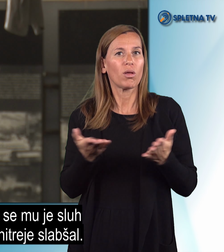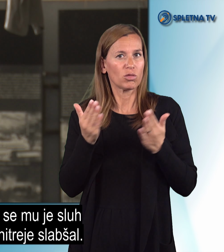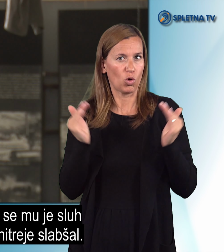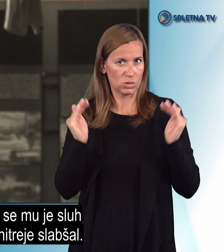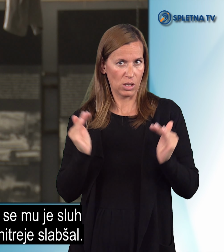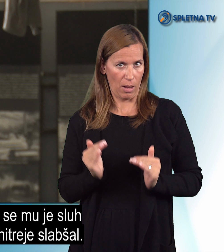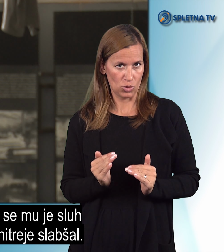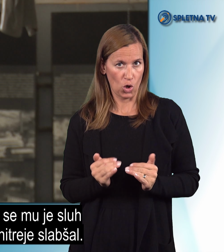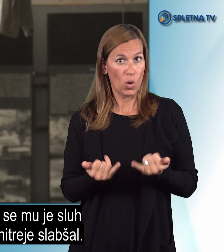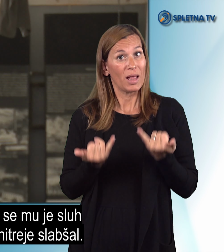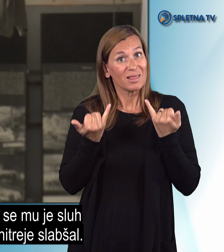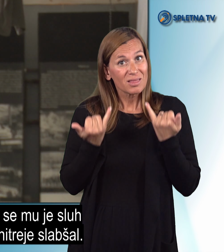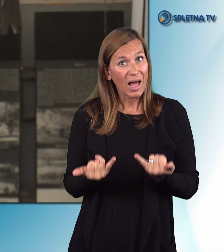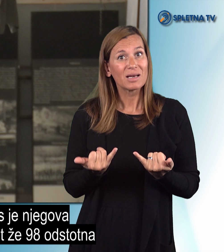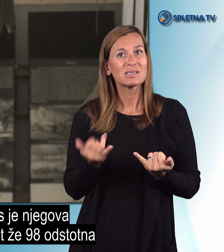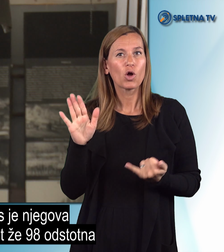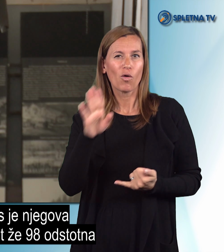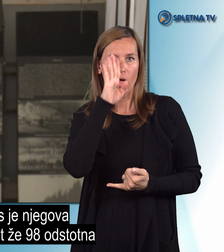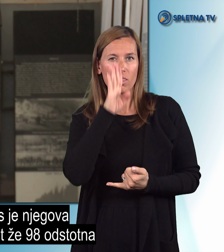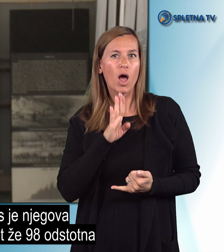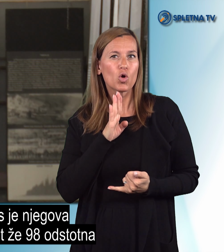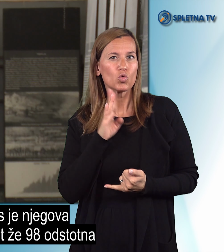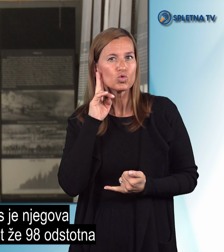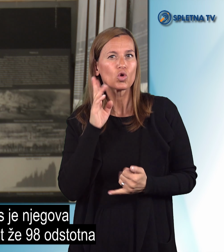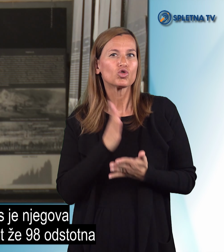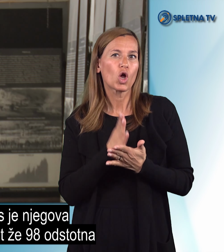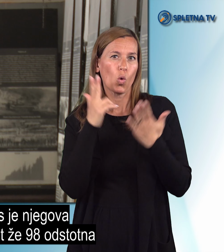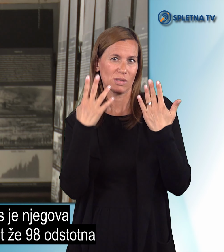slabšal. Danes je njegova naglušnost že